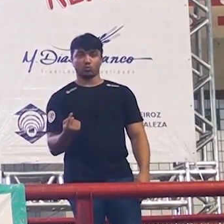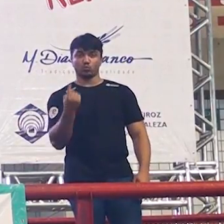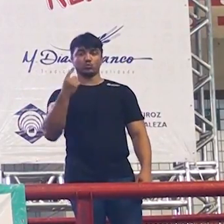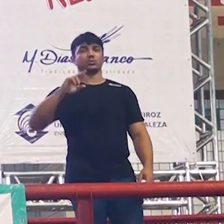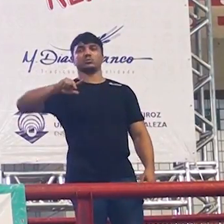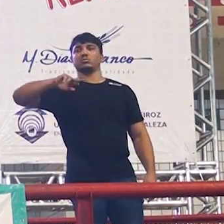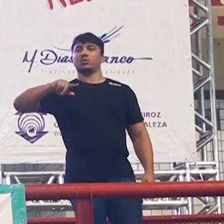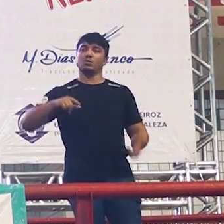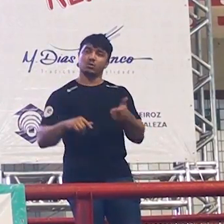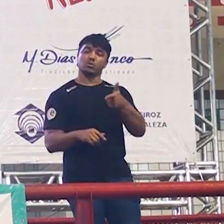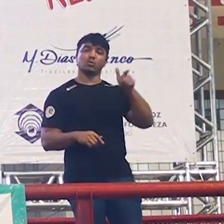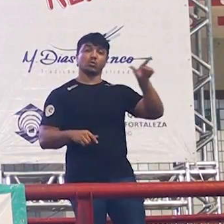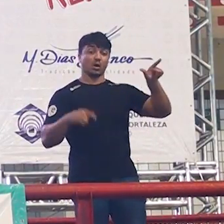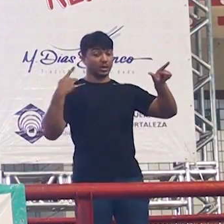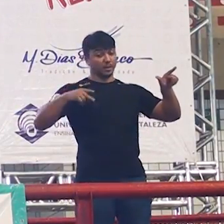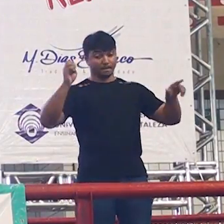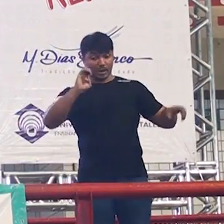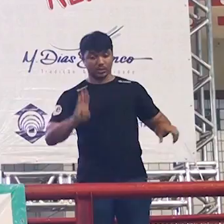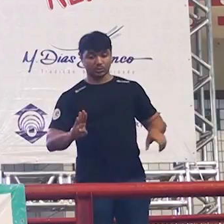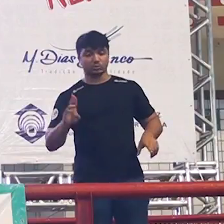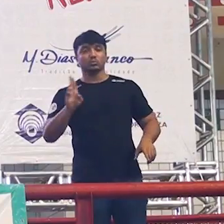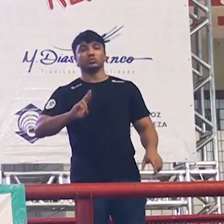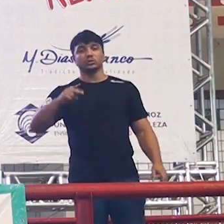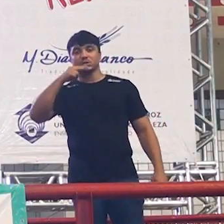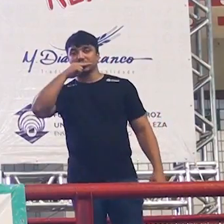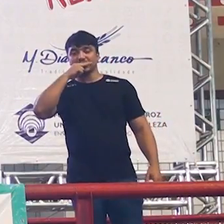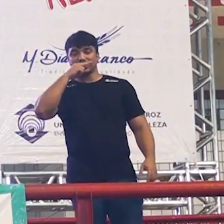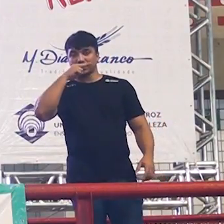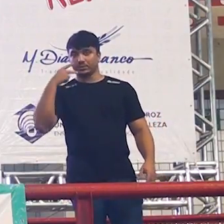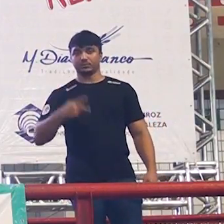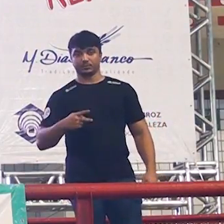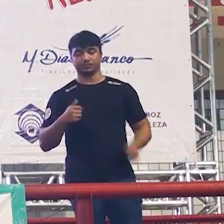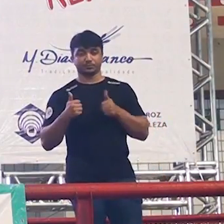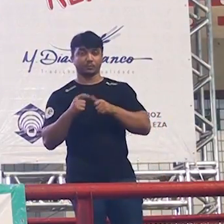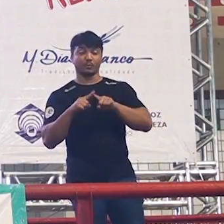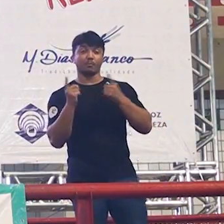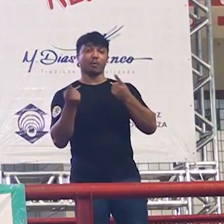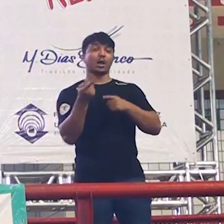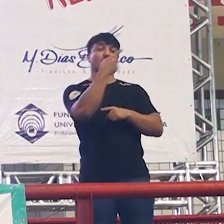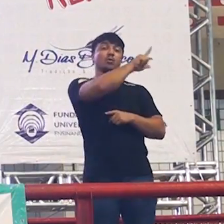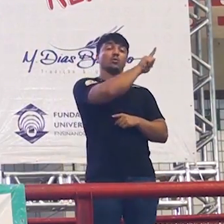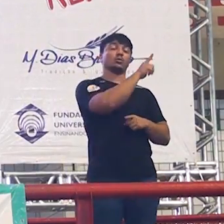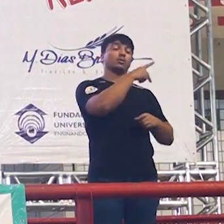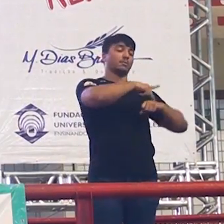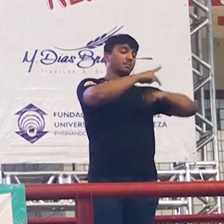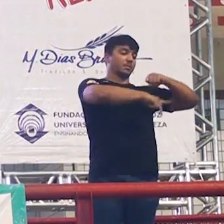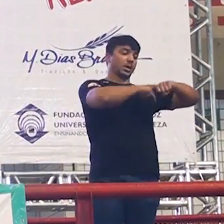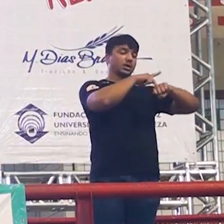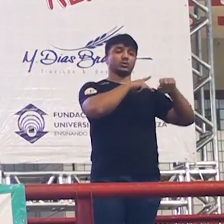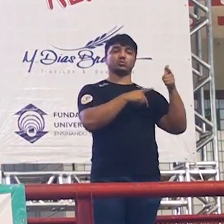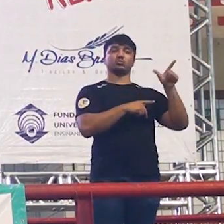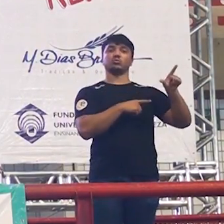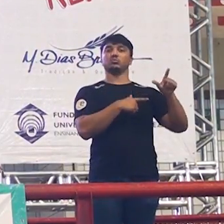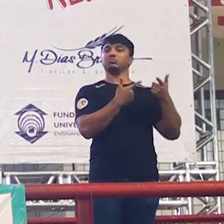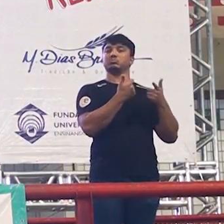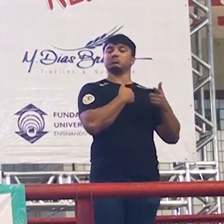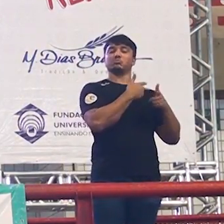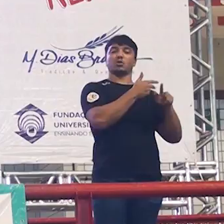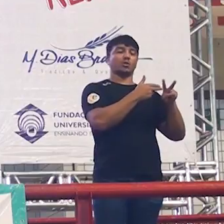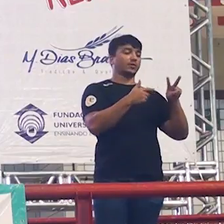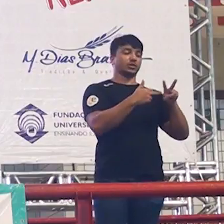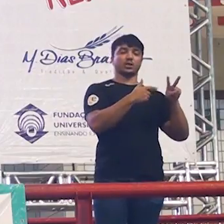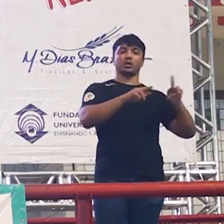produzir o etanol? O Brasil usa a cana-de-açúcar para produzir o etanol, mas os outros países usam outros